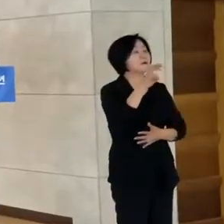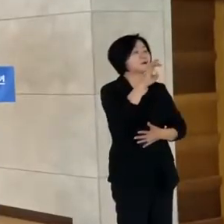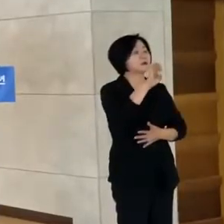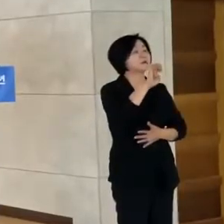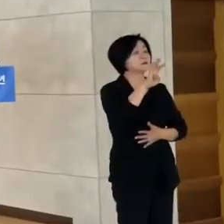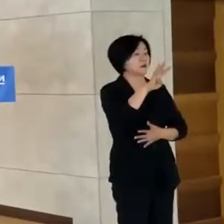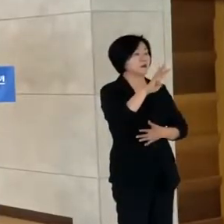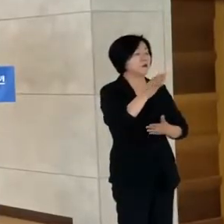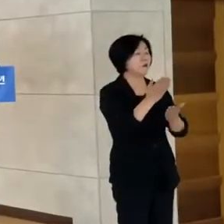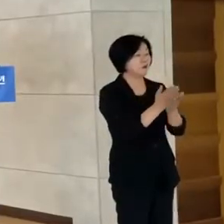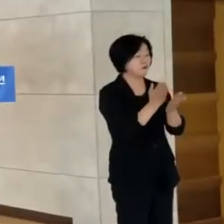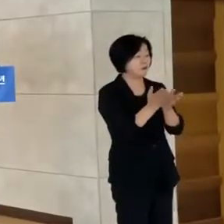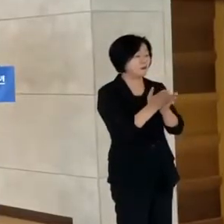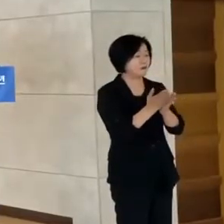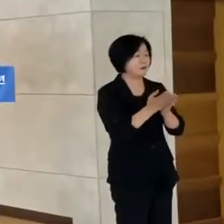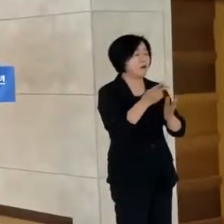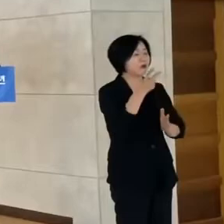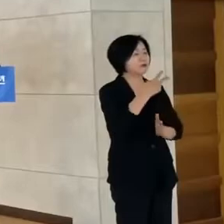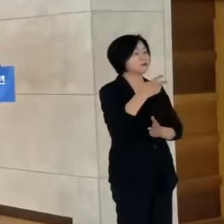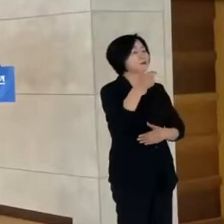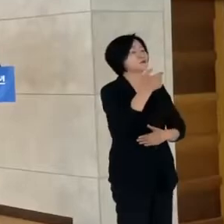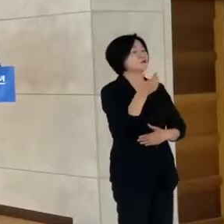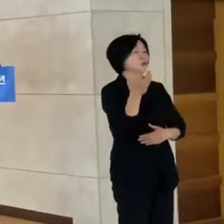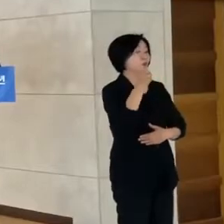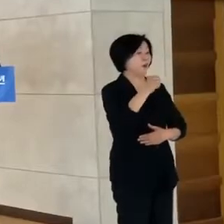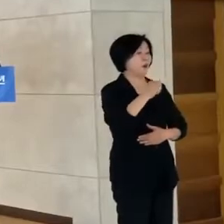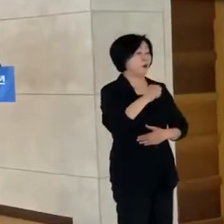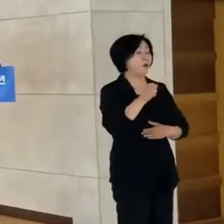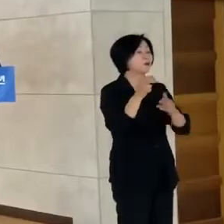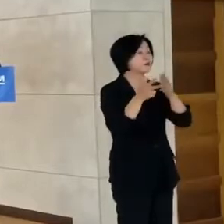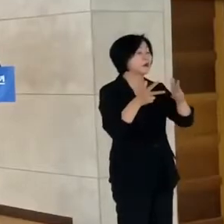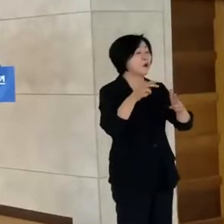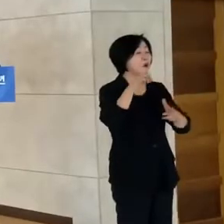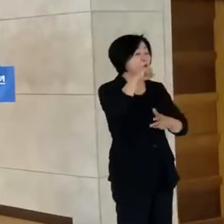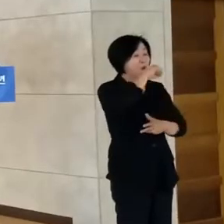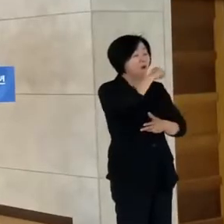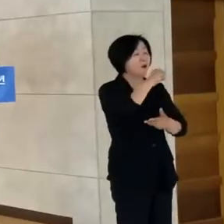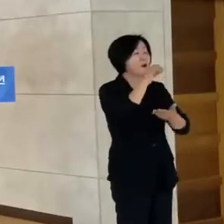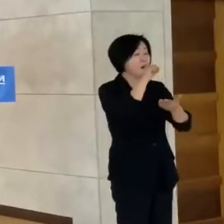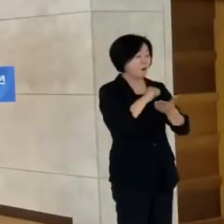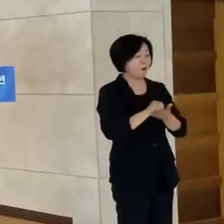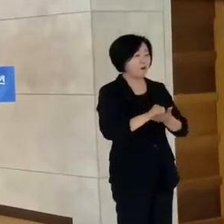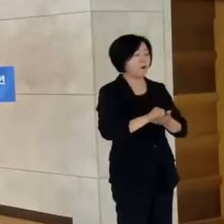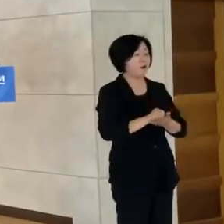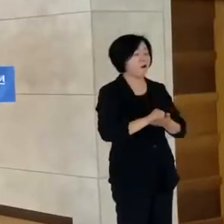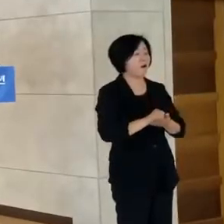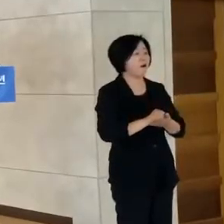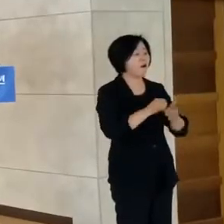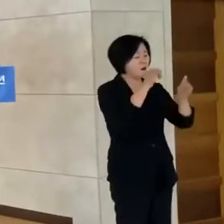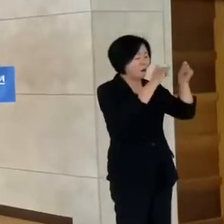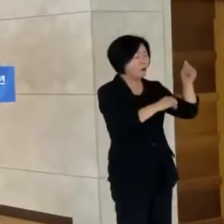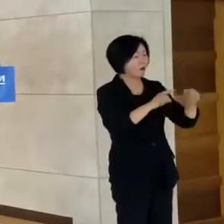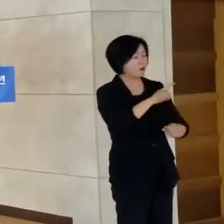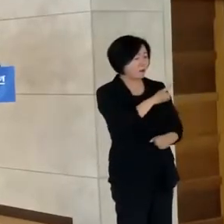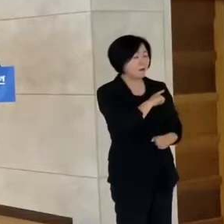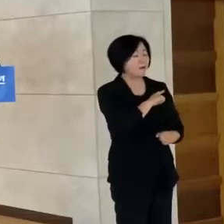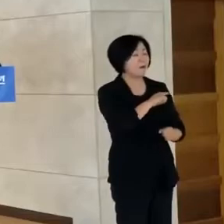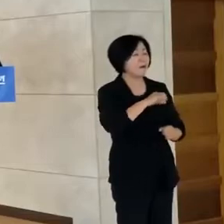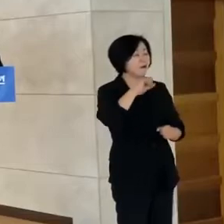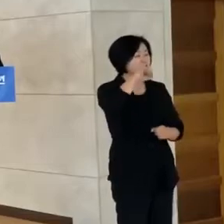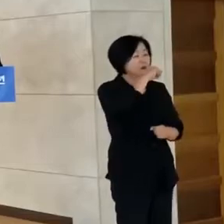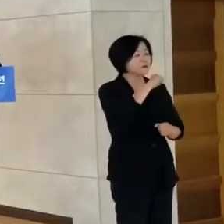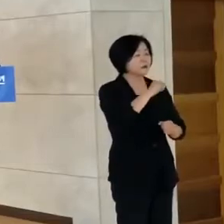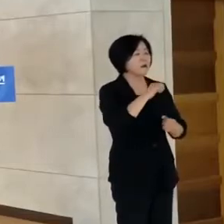344개 부분에서 2,060억 원의 상사업비를 확보하여 역대 최대 국도비를